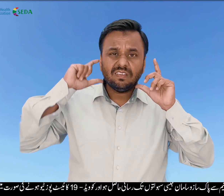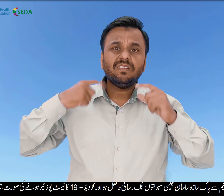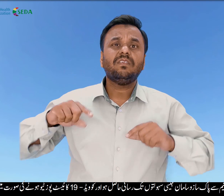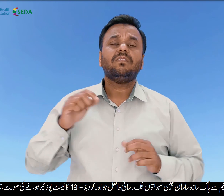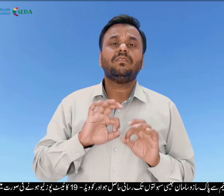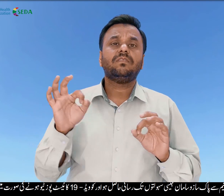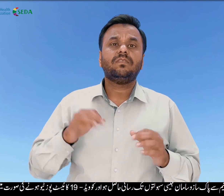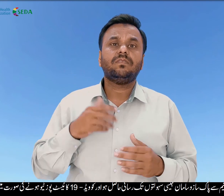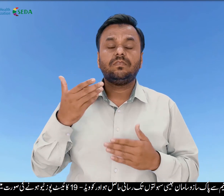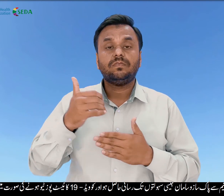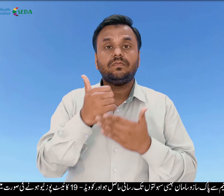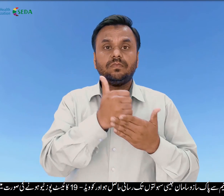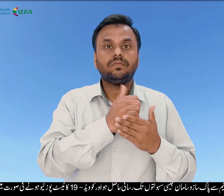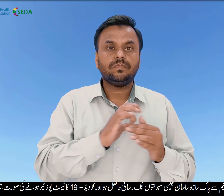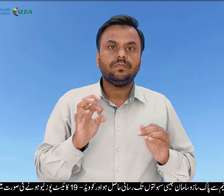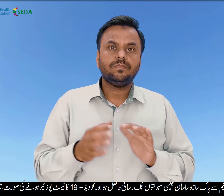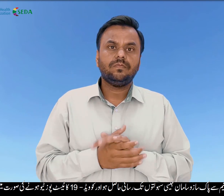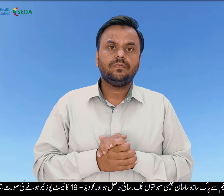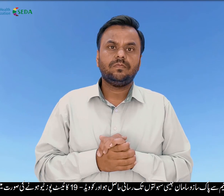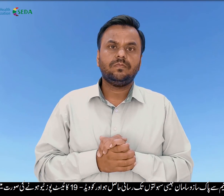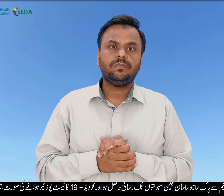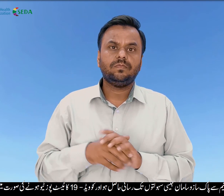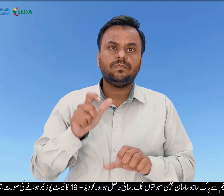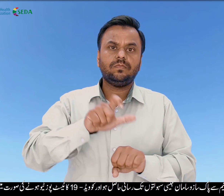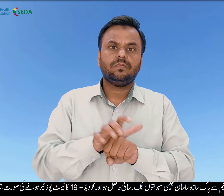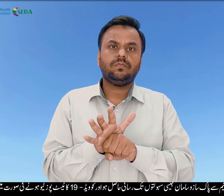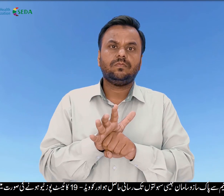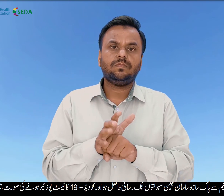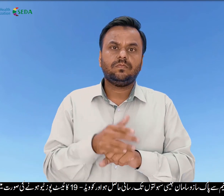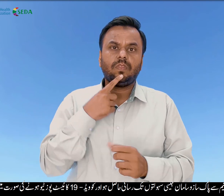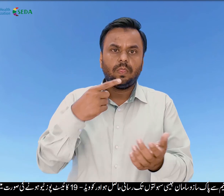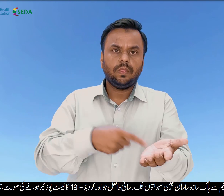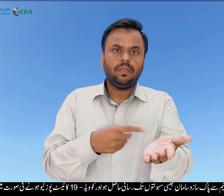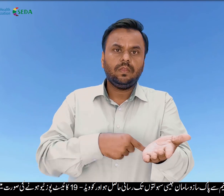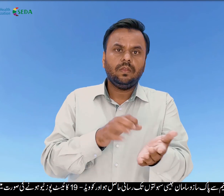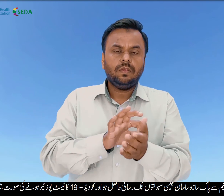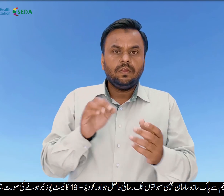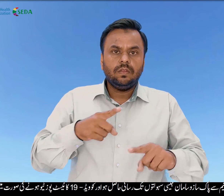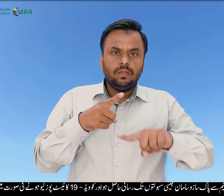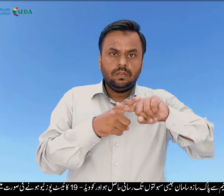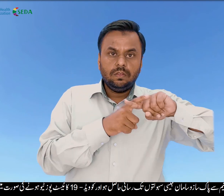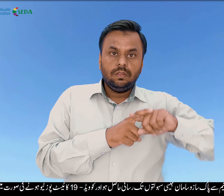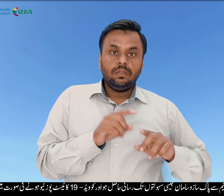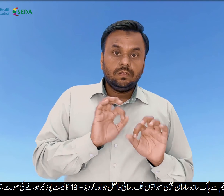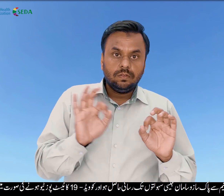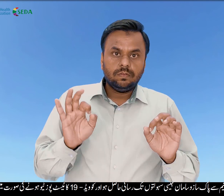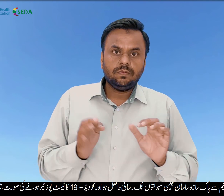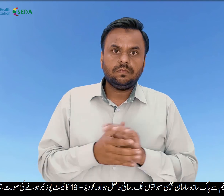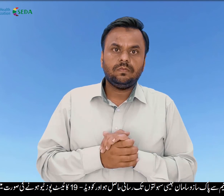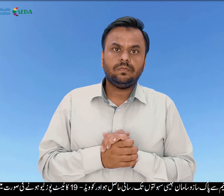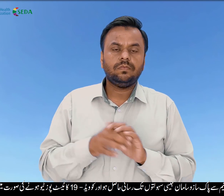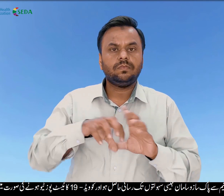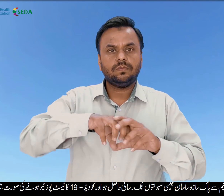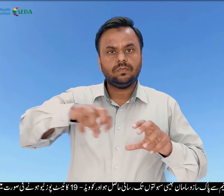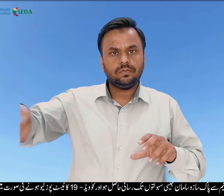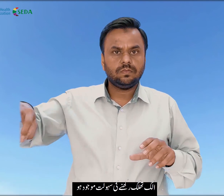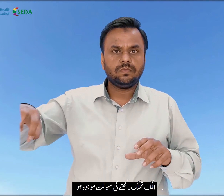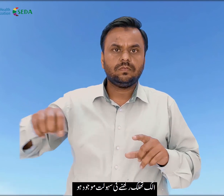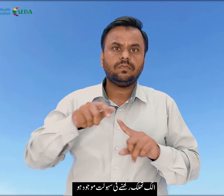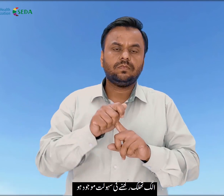جیسی سہولتوں تک رسائی حاصل ہو اور کووڈ-19 کا ٹیسٹ پازیٹو ہونے کی صورت میں الگ تھلگ رکھنے